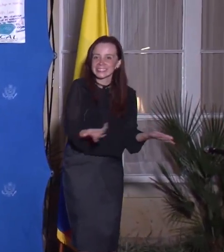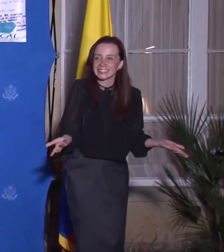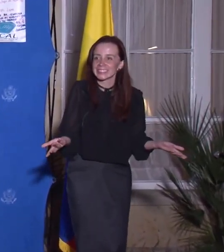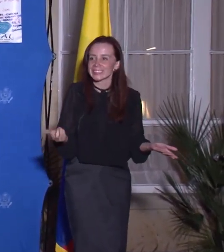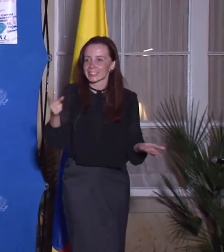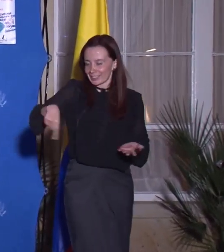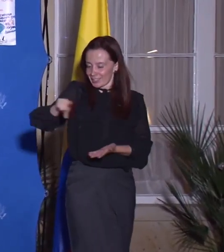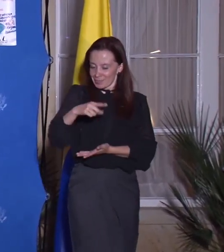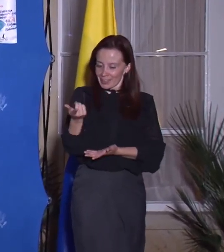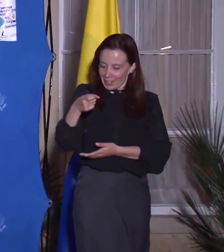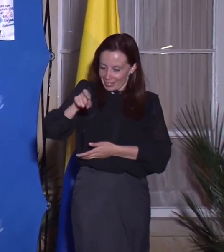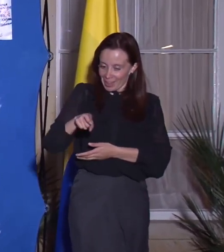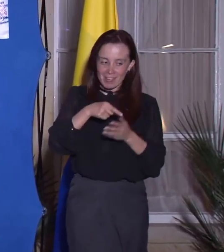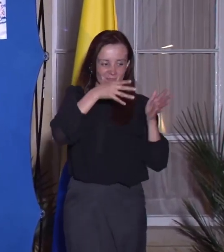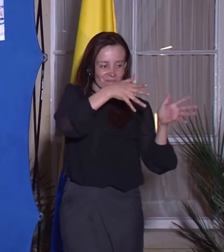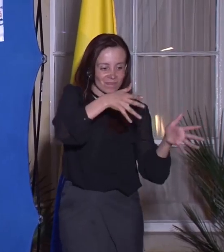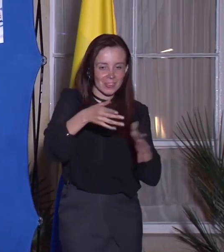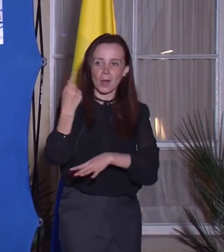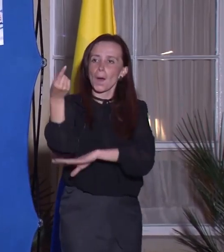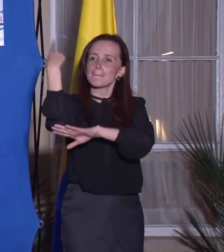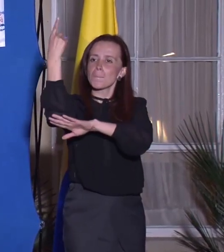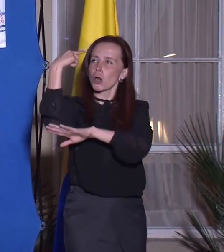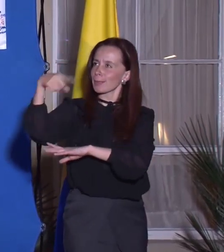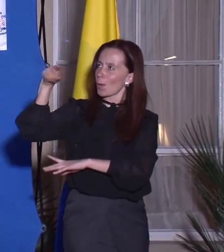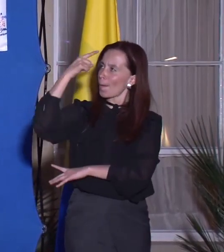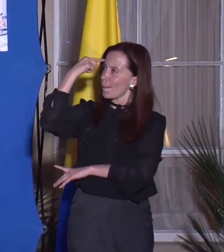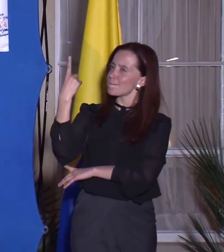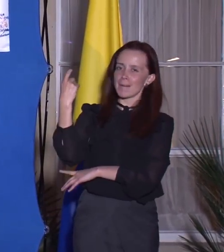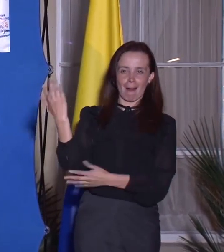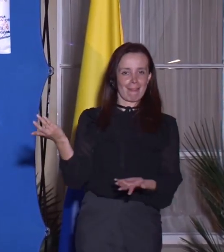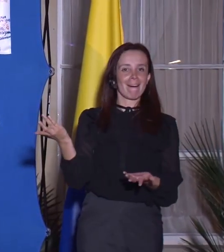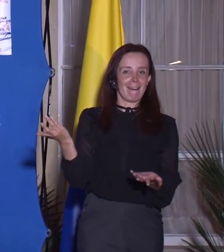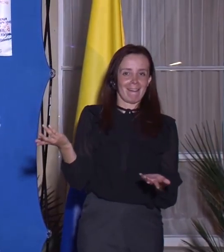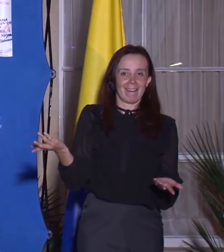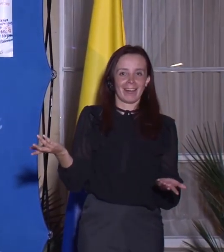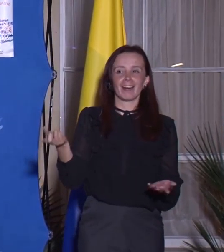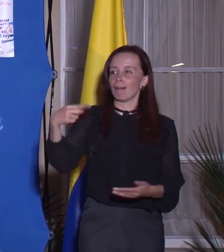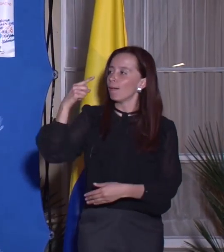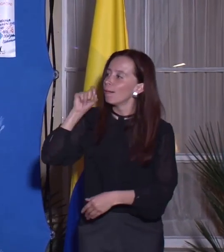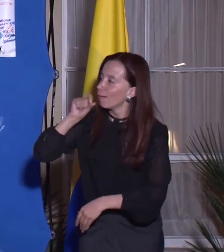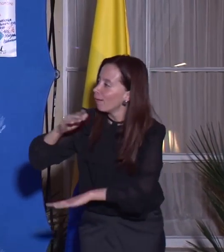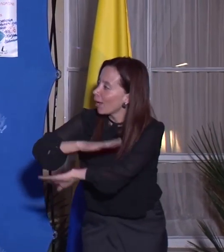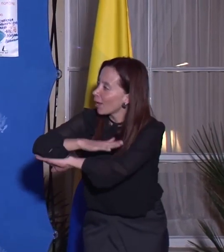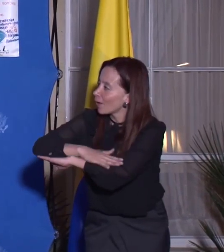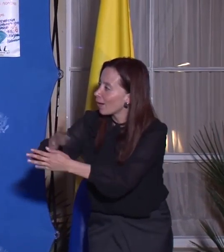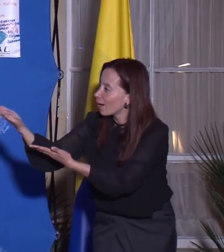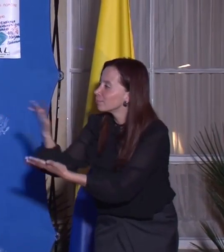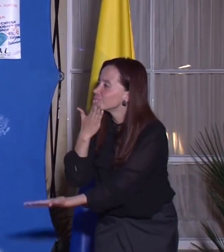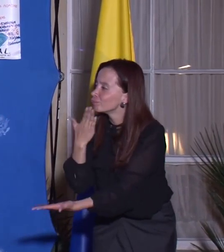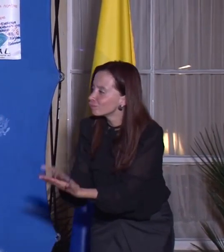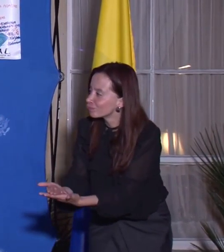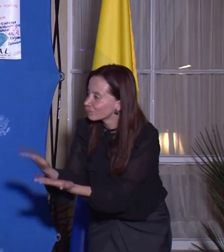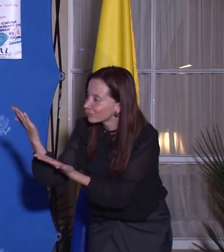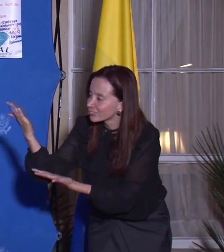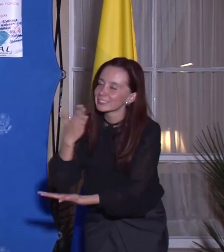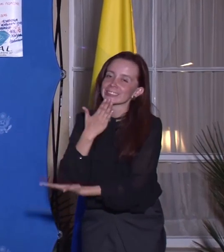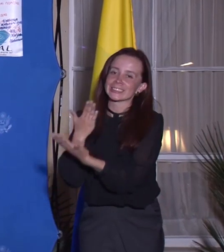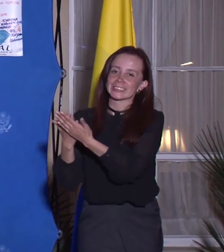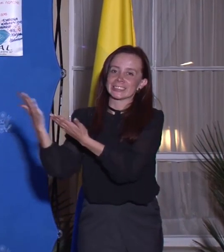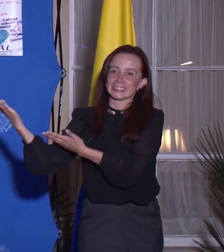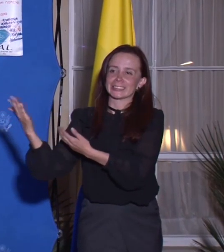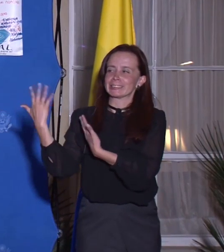gente. Ellos tienen que enseñarle a los políticos a pensar. Kevin, embajador, muchísimas gracias. Muchísimas